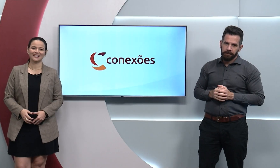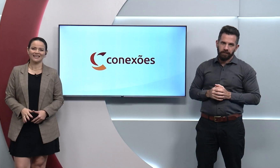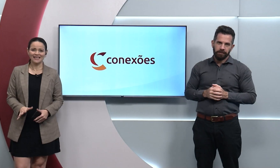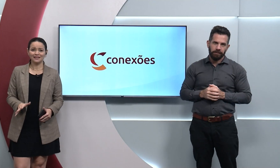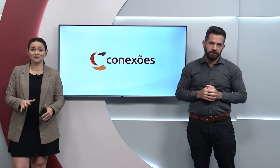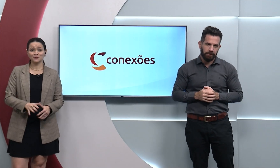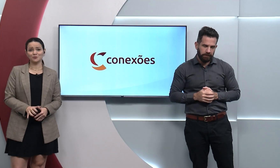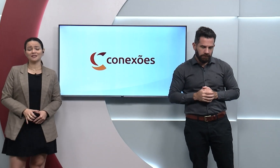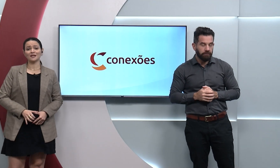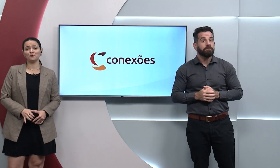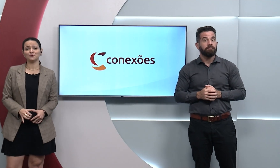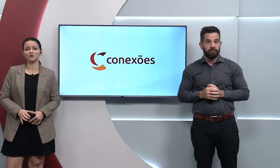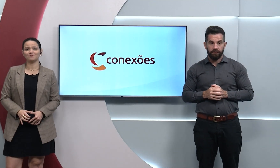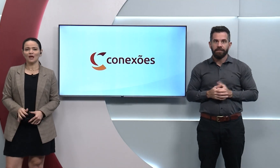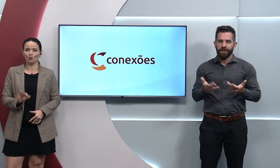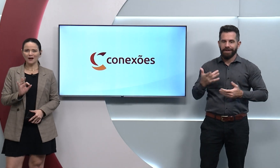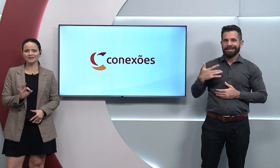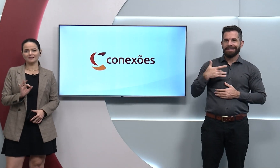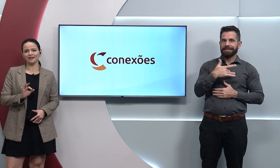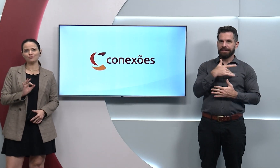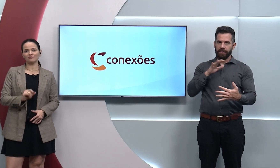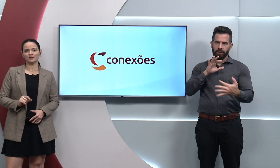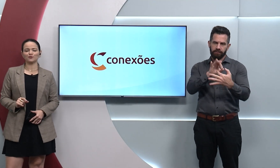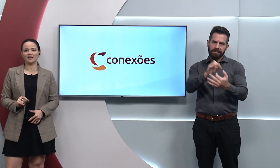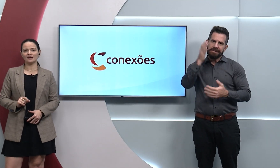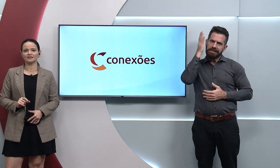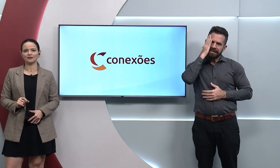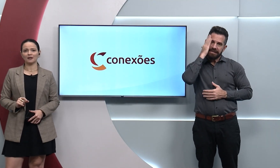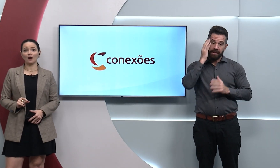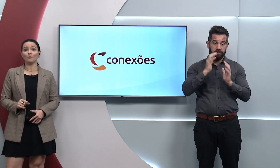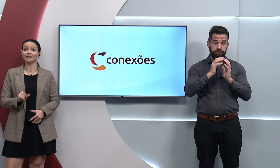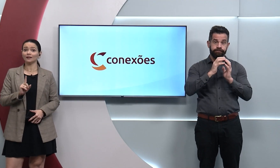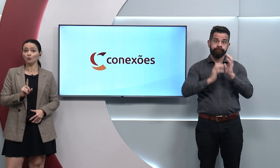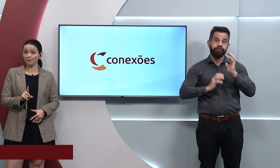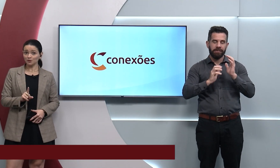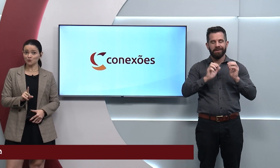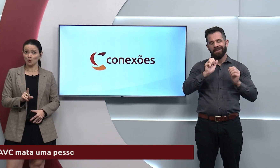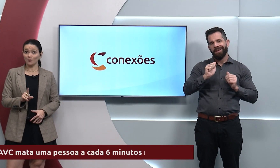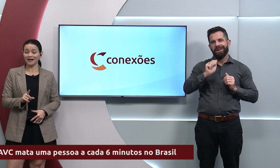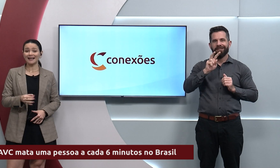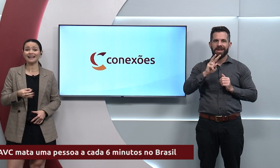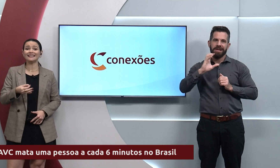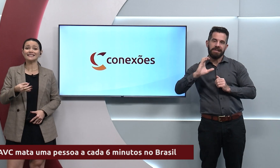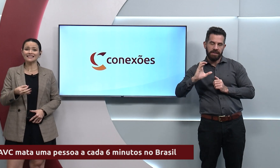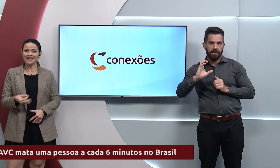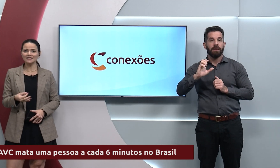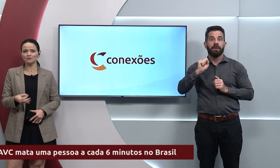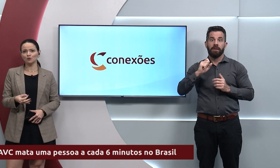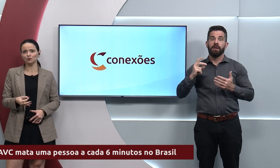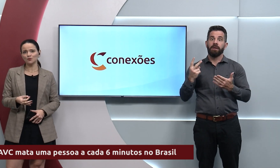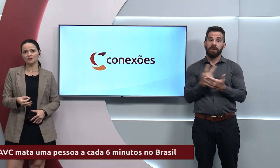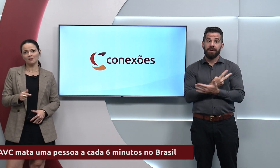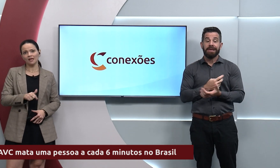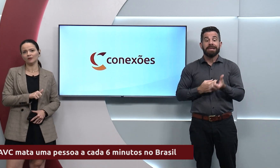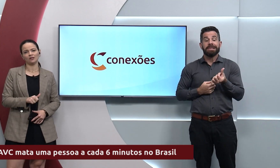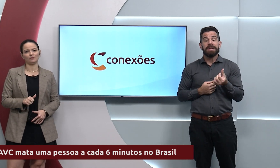E ainda sobre saúde, o acidente vascular cerebral mata uma pessoa a cada 6 minutos e meio aqui no